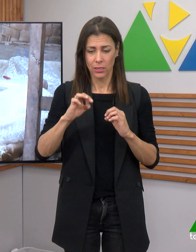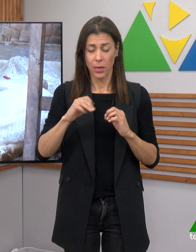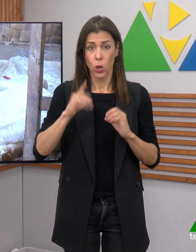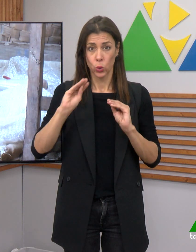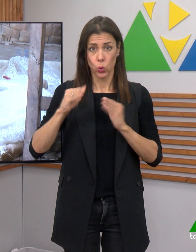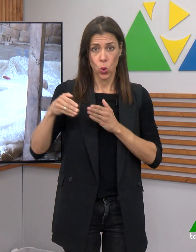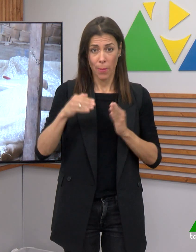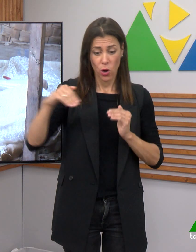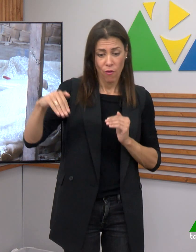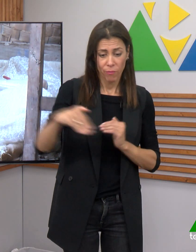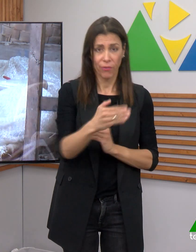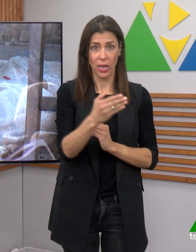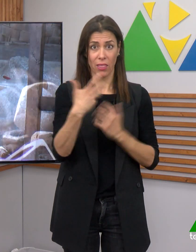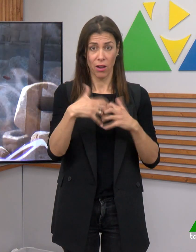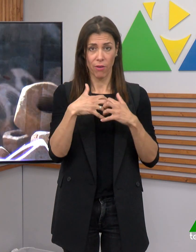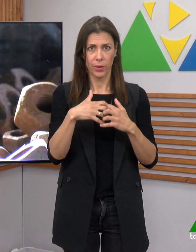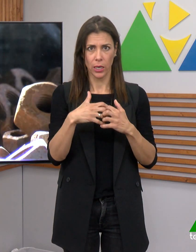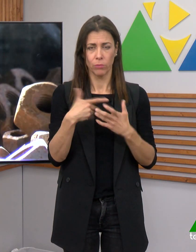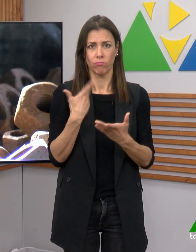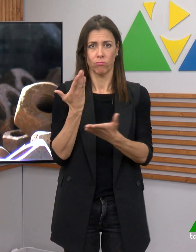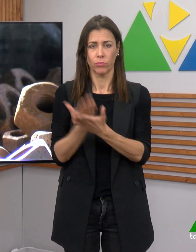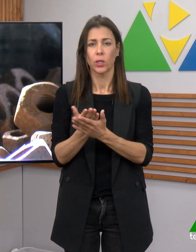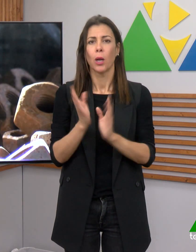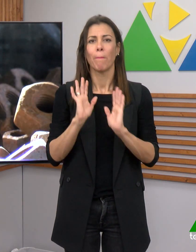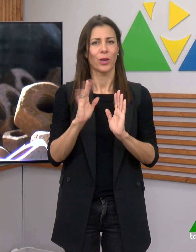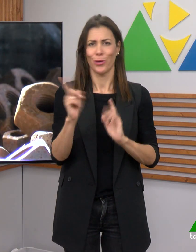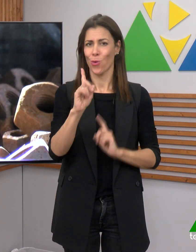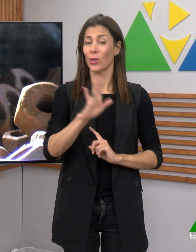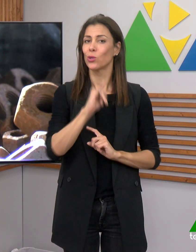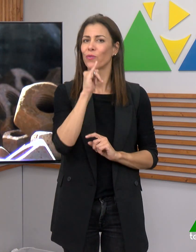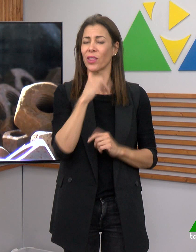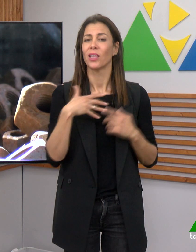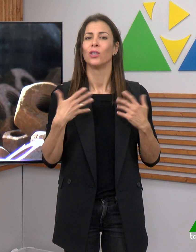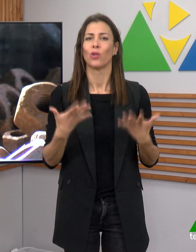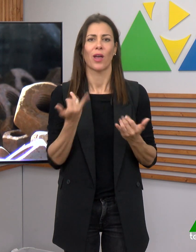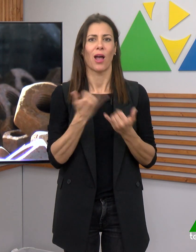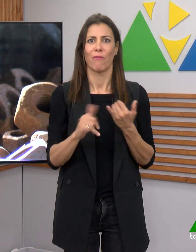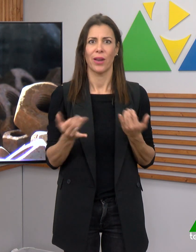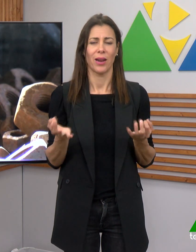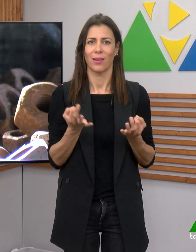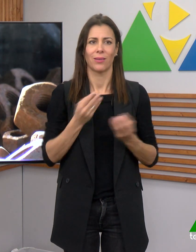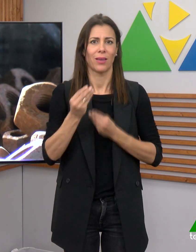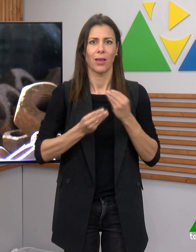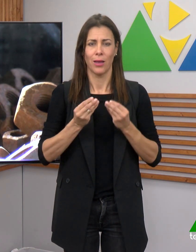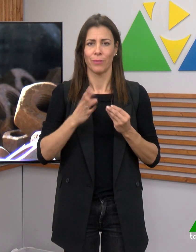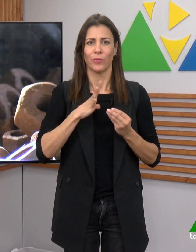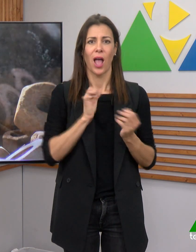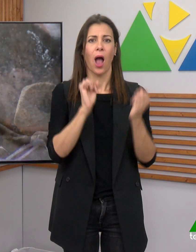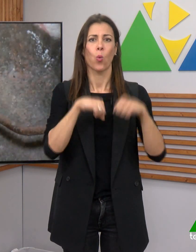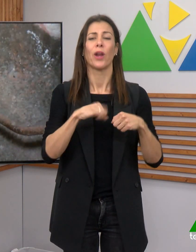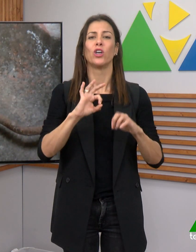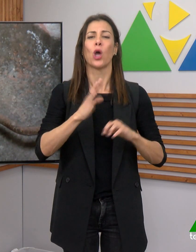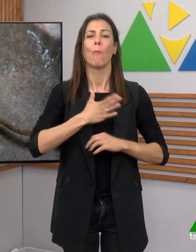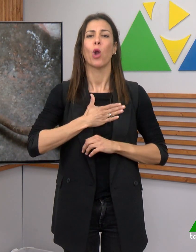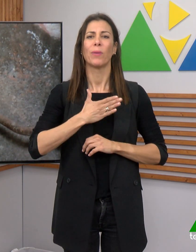la finca de la fábrica, pero no era suficiente, y entonces al final hubo que llegar a un acuerdo con los propietarios